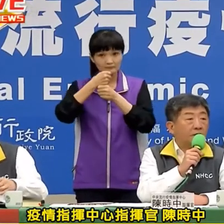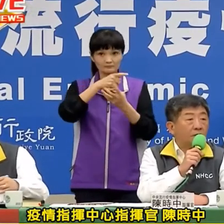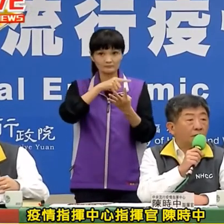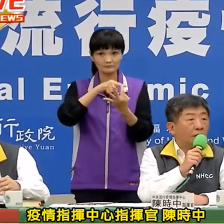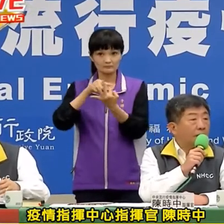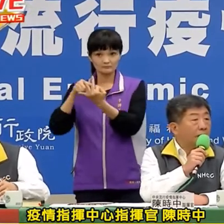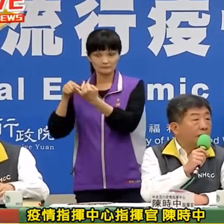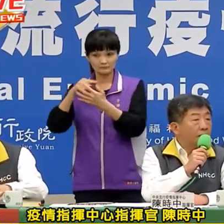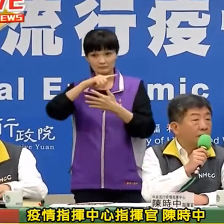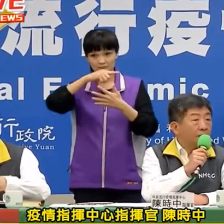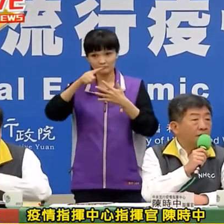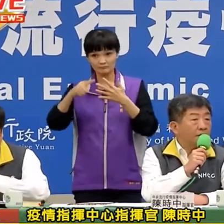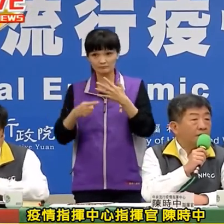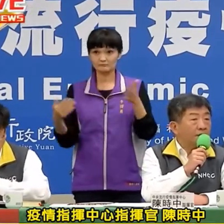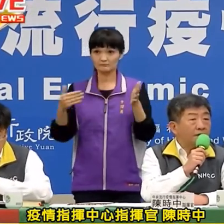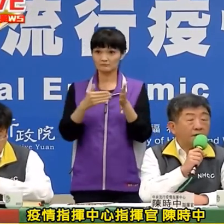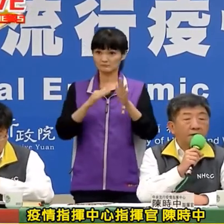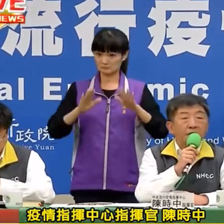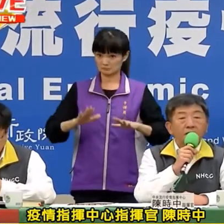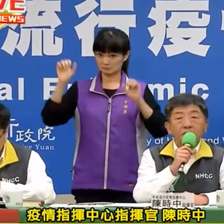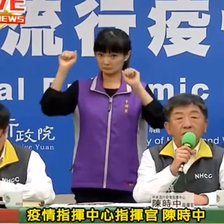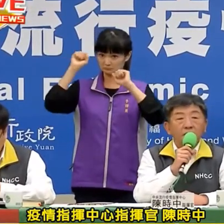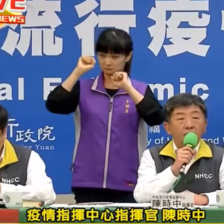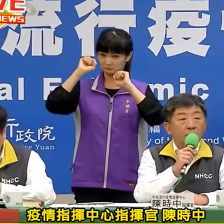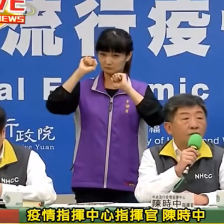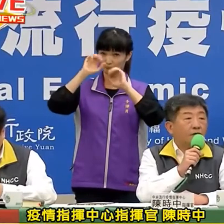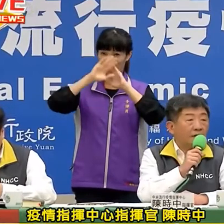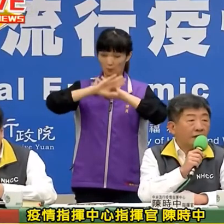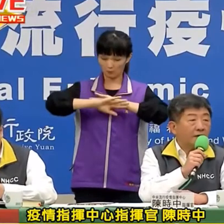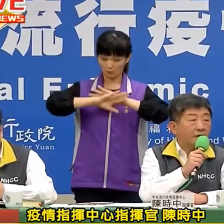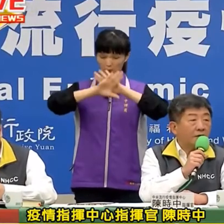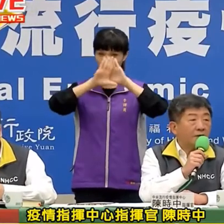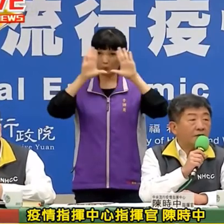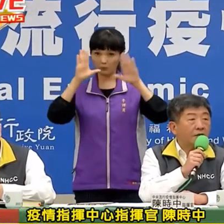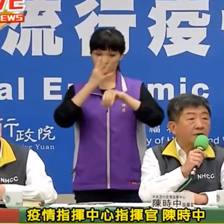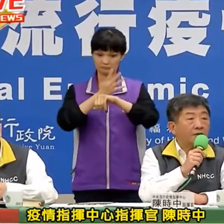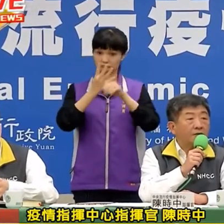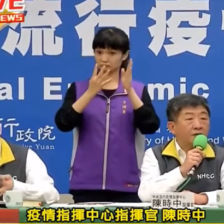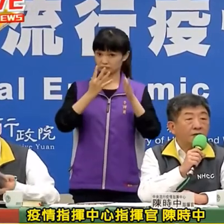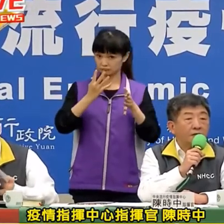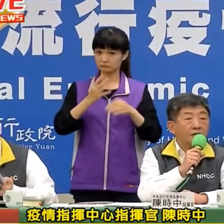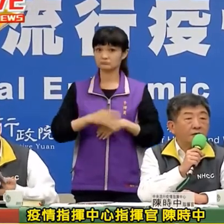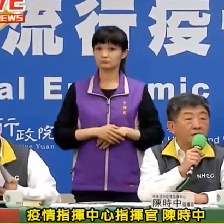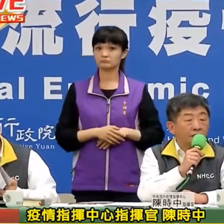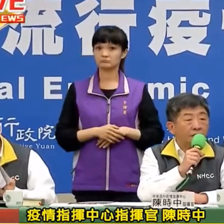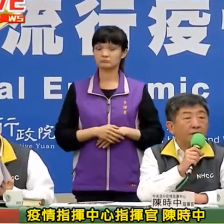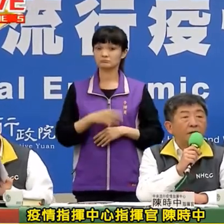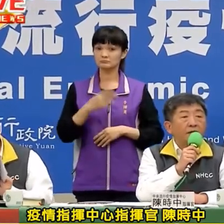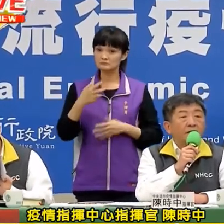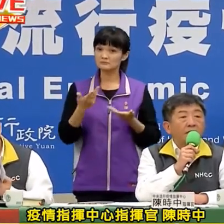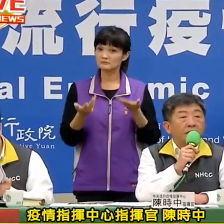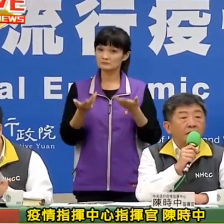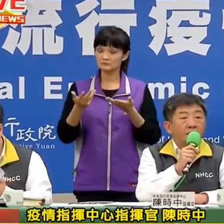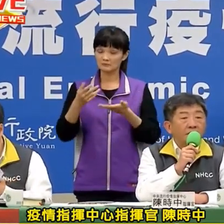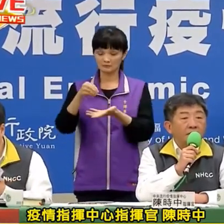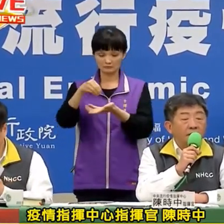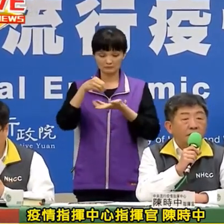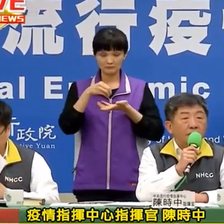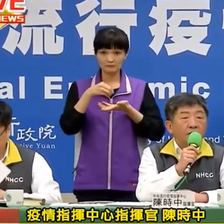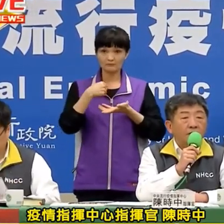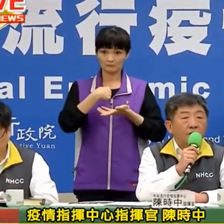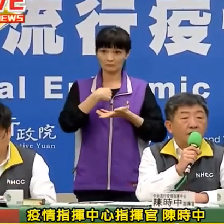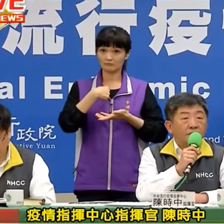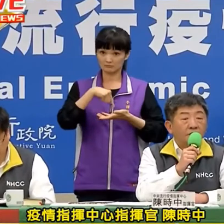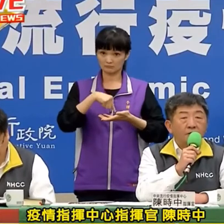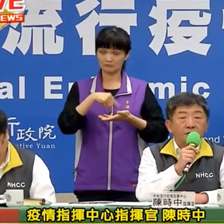上4点多吧。哦，所以检体送到我们昆阳来的时候大概就已经是5点，那我们